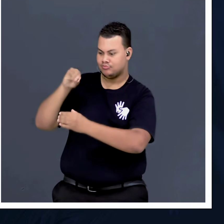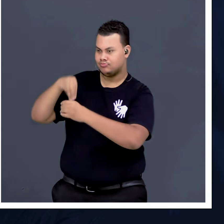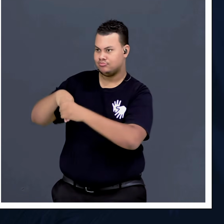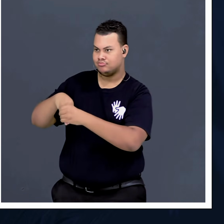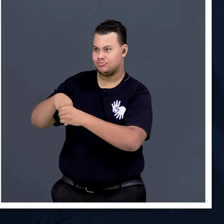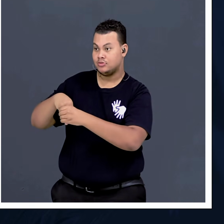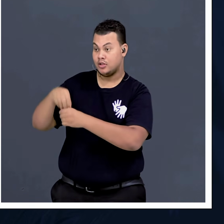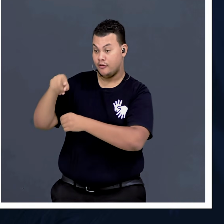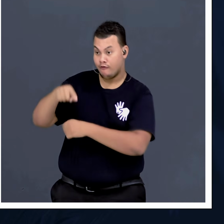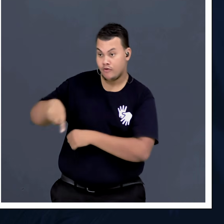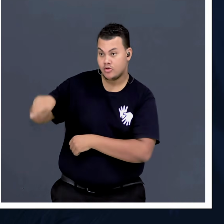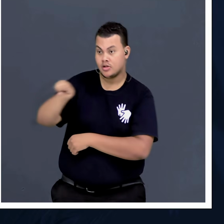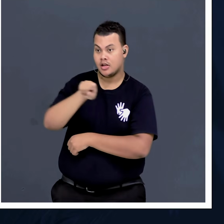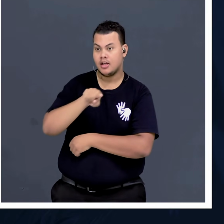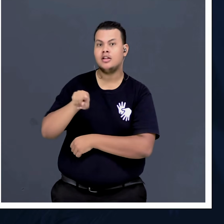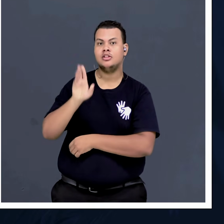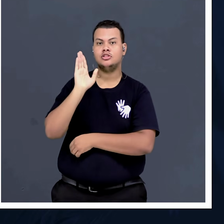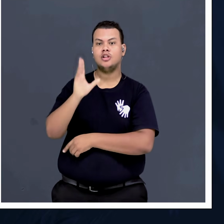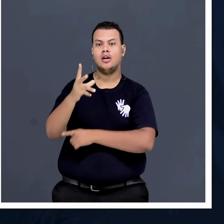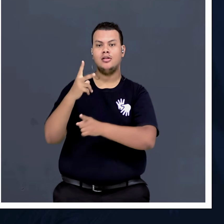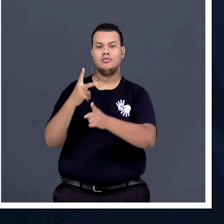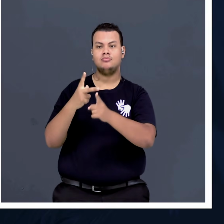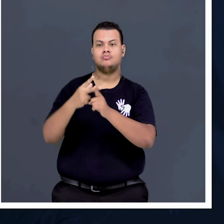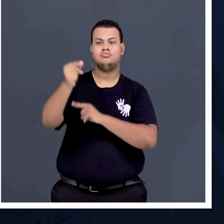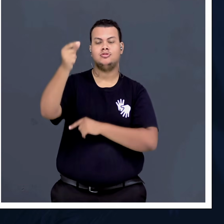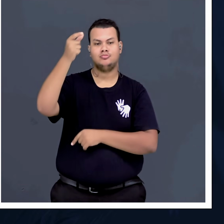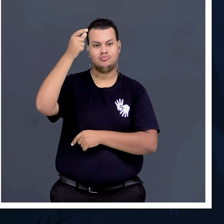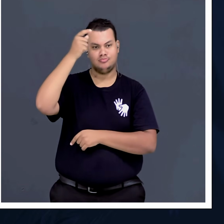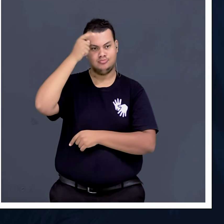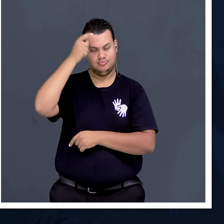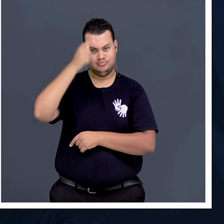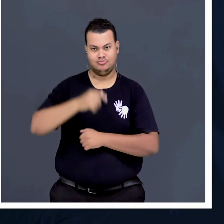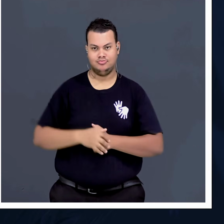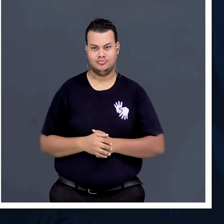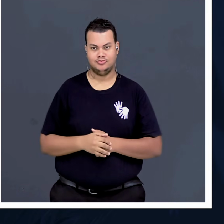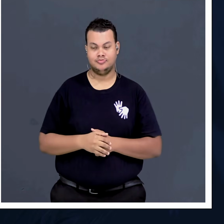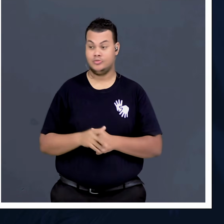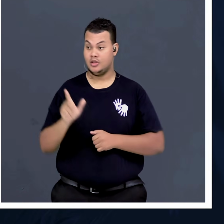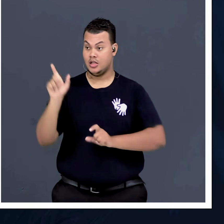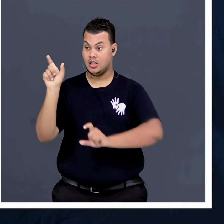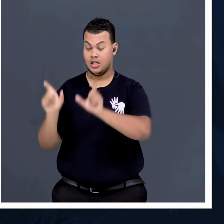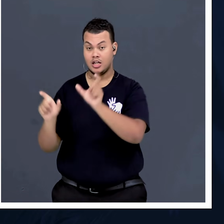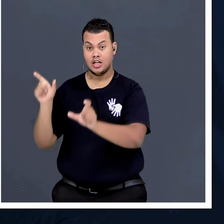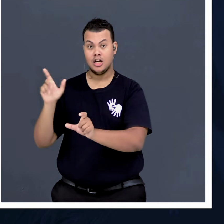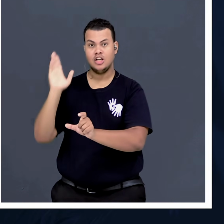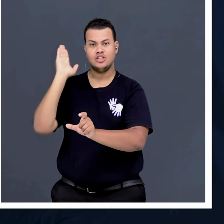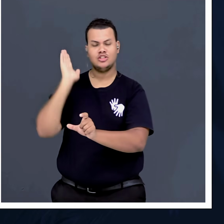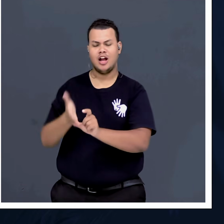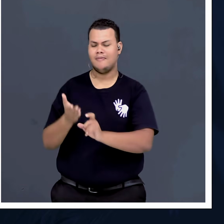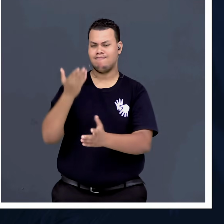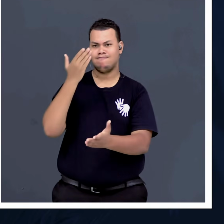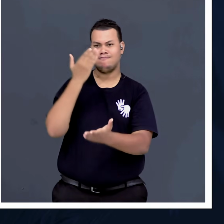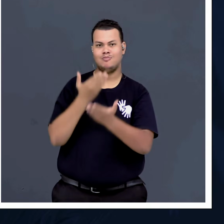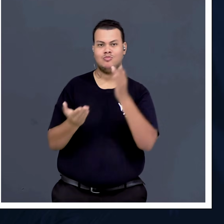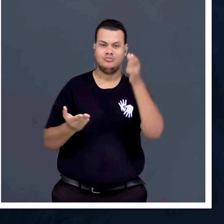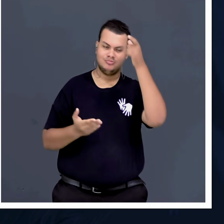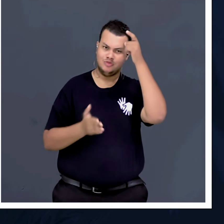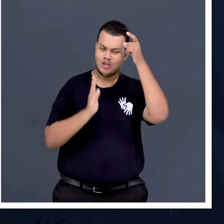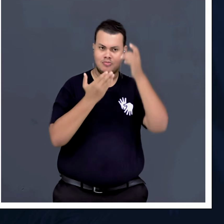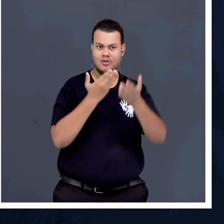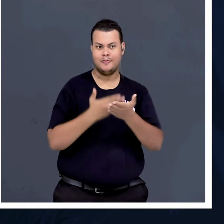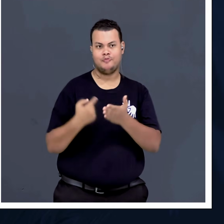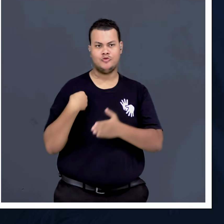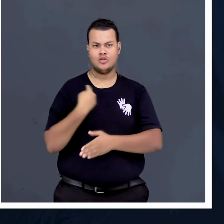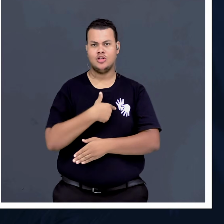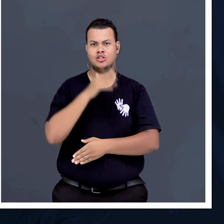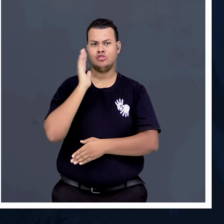e vocês venceram o maligno. Ele já é derrotado. Nós